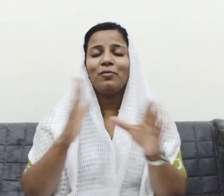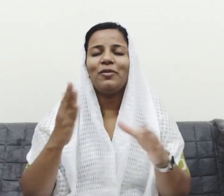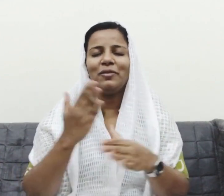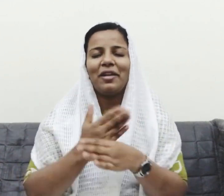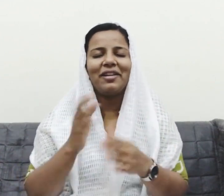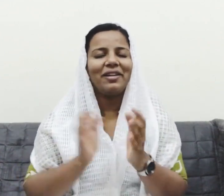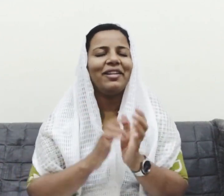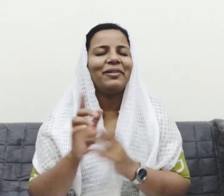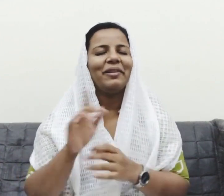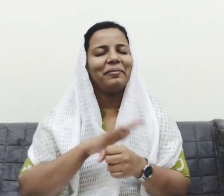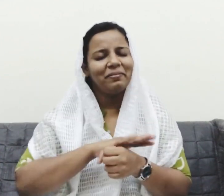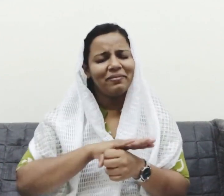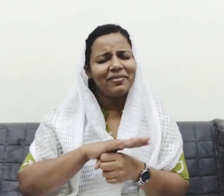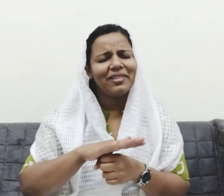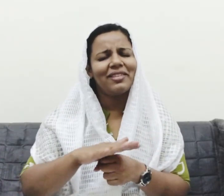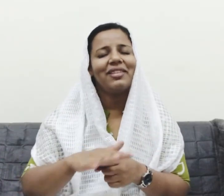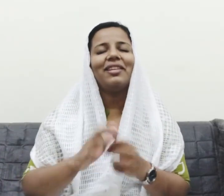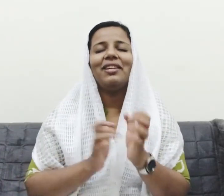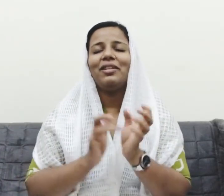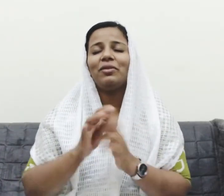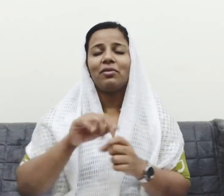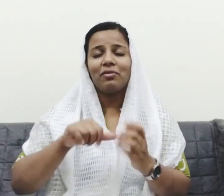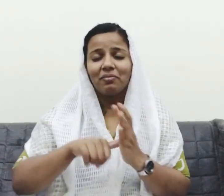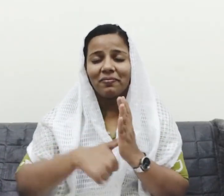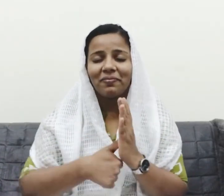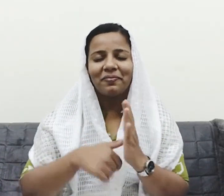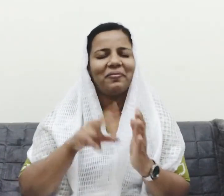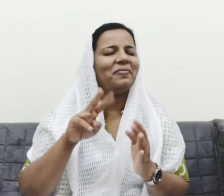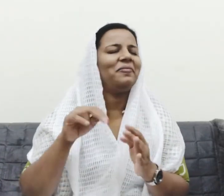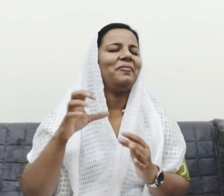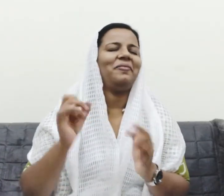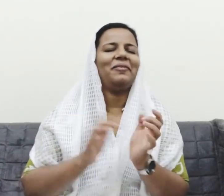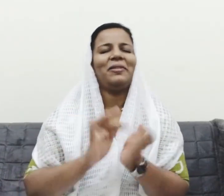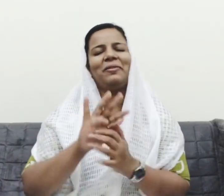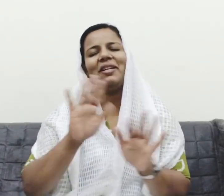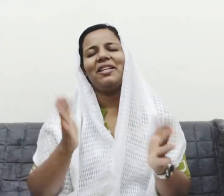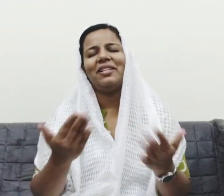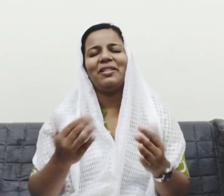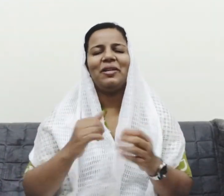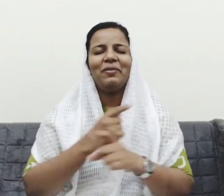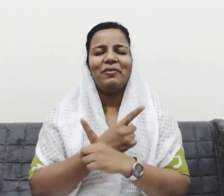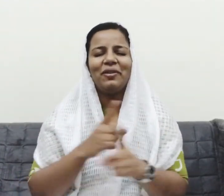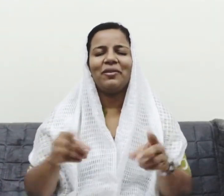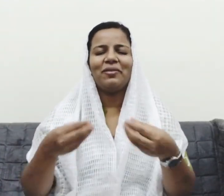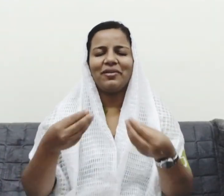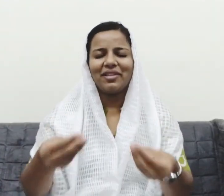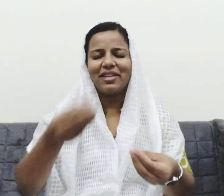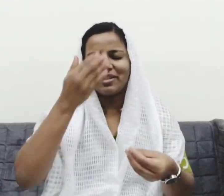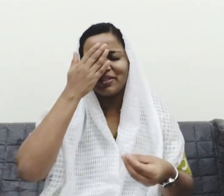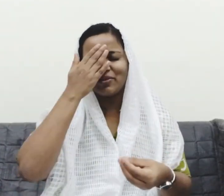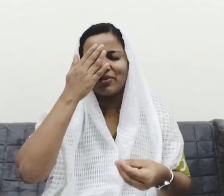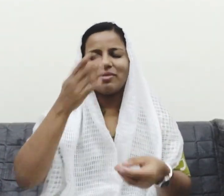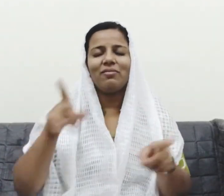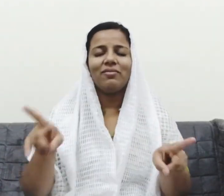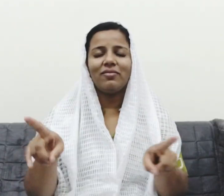കർത്താവ് ചെയ്യാൻ മതിയായവനാകിയാൽ സ്തോത്രം. അങ്ങേക്ക് അസാധ്യമായിട്ട് ഒന്നും തന്നെ ഇല്ലല്ലോ. അങ്ങ് പൂർണ്ണ വിടുതൽ കൊടുക്കുന്നതിനായിട്ട് സ്തോത്രം ചെയ്യുന്നു കർത്താവെ.